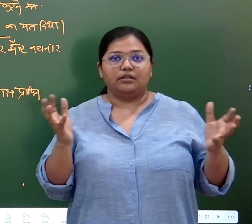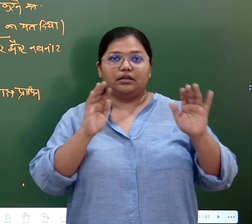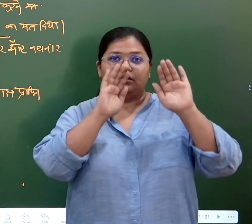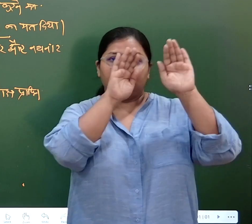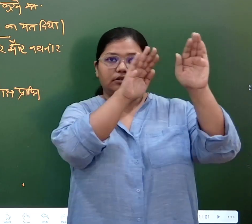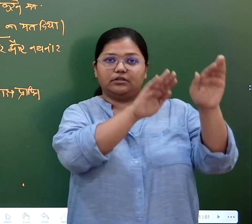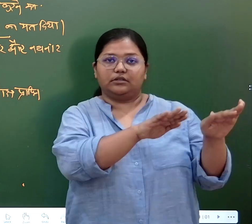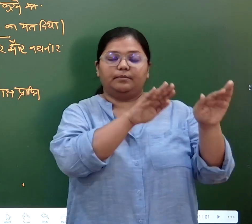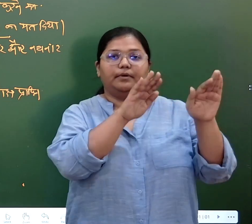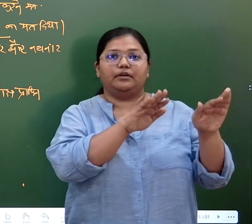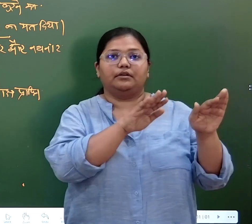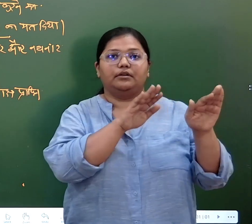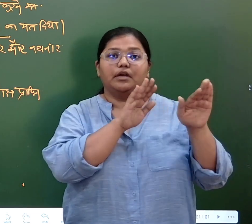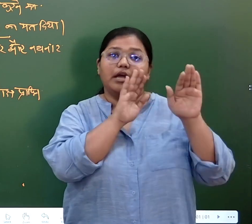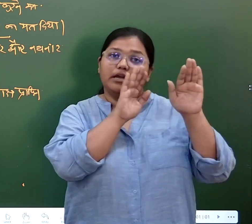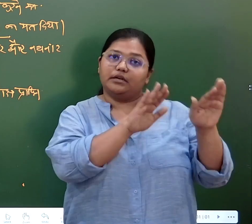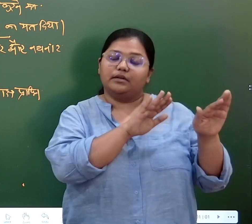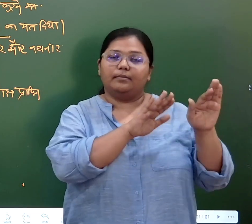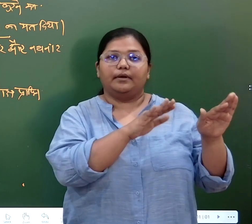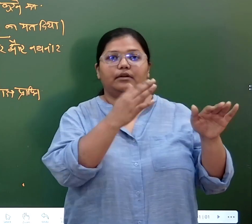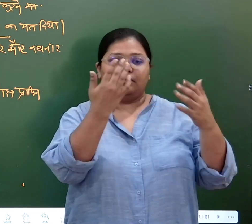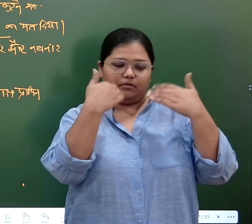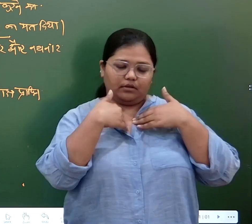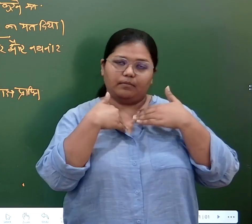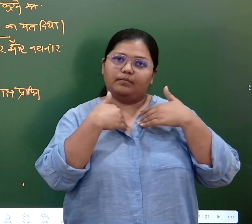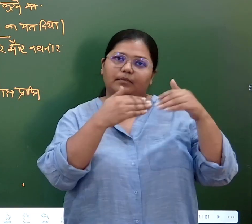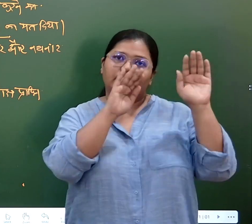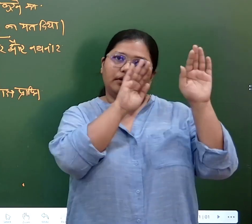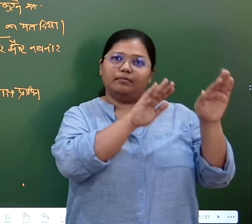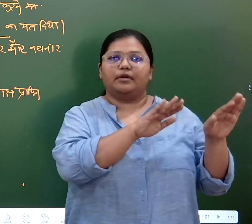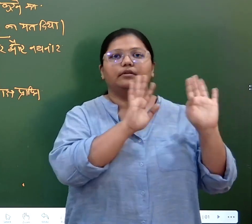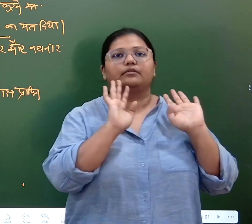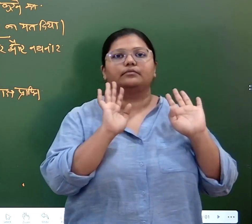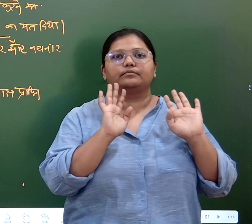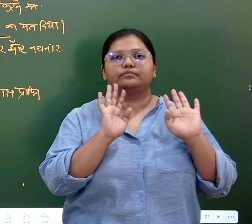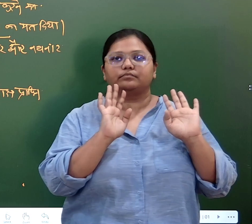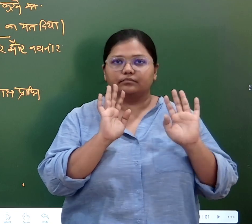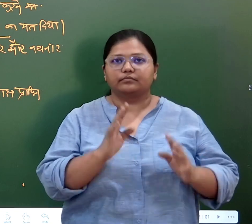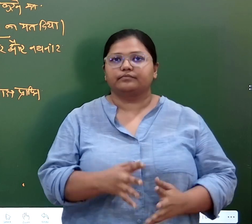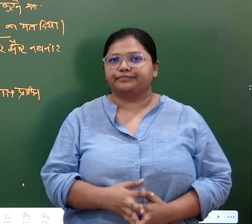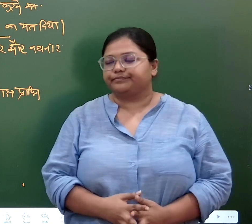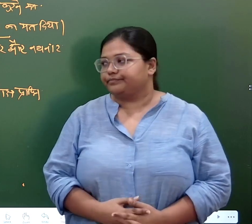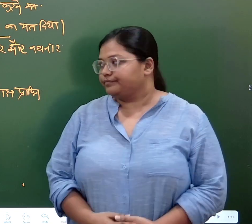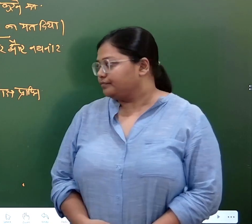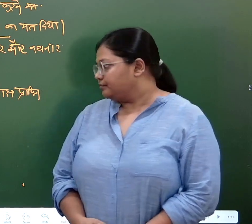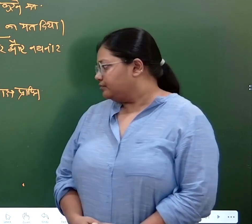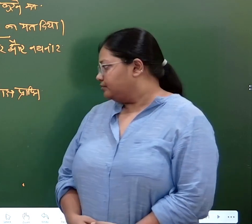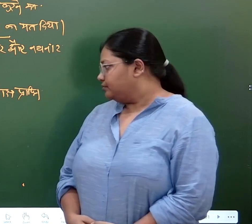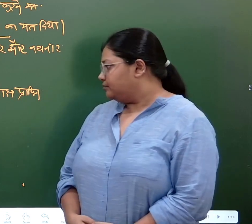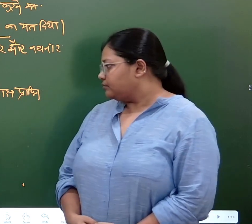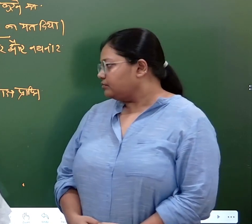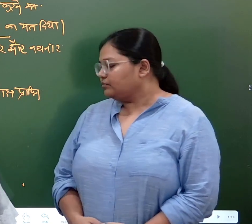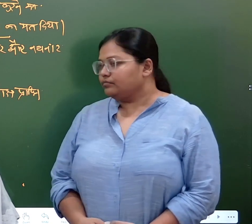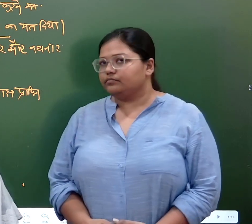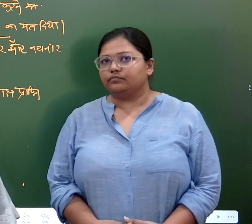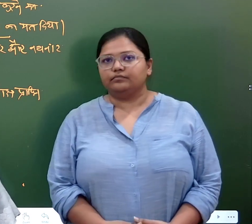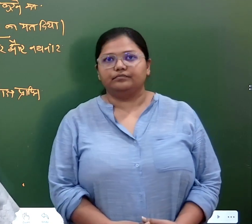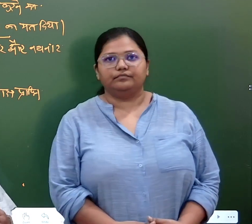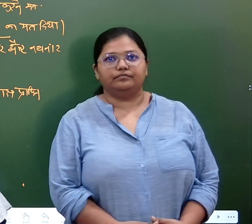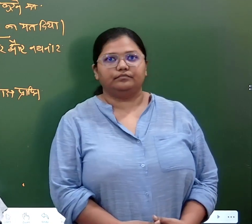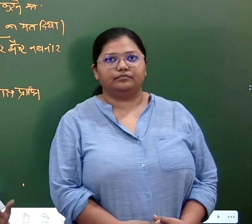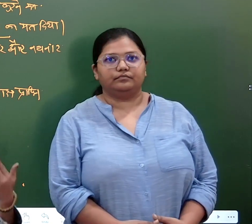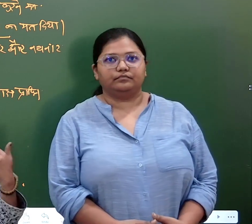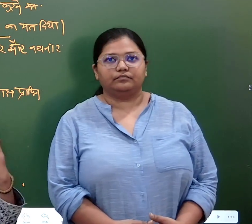है, ठीक। तो इनका मत क्या था कि हमको आत्मा परमात्मा मिलेंगे तभी